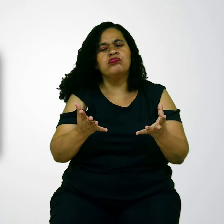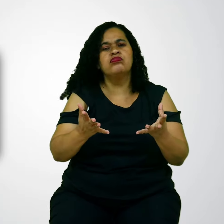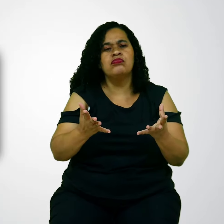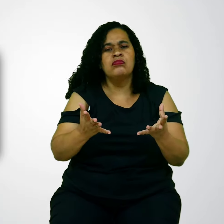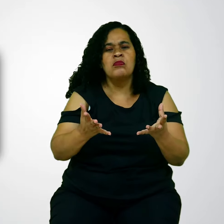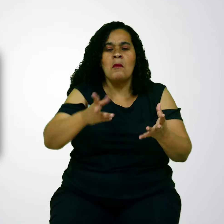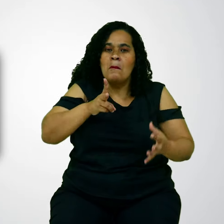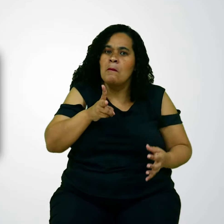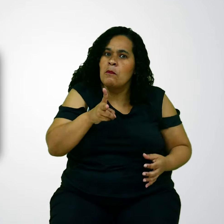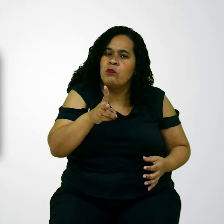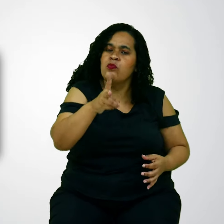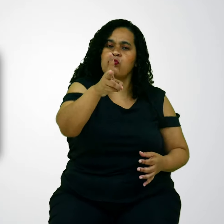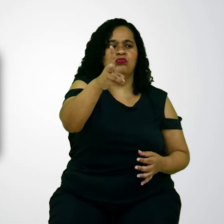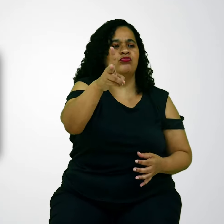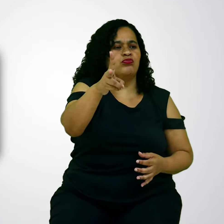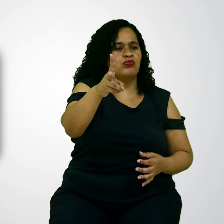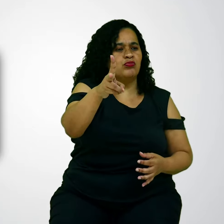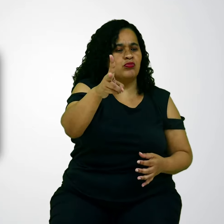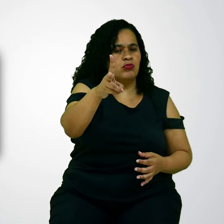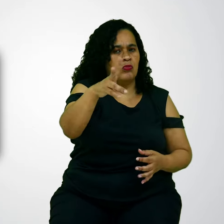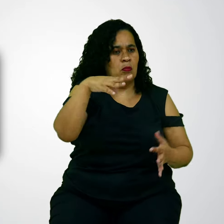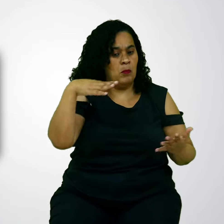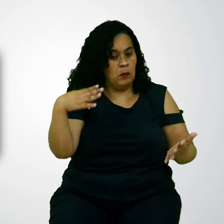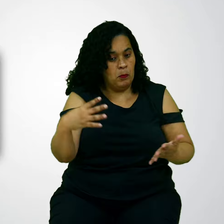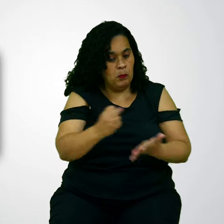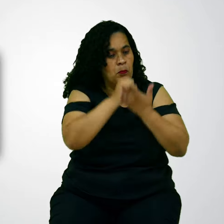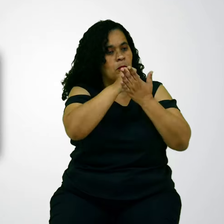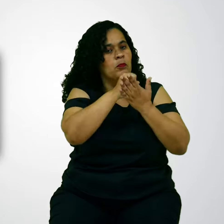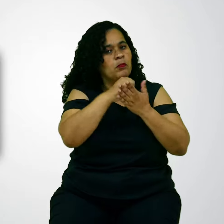gente é resgatado e é introduzido no reino de Deus.